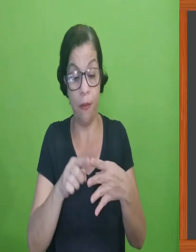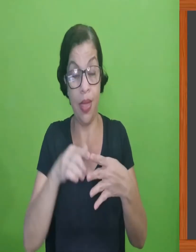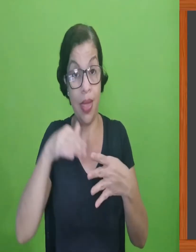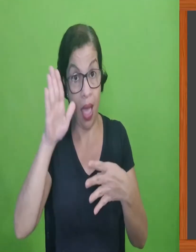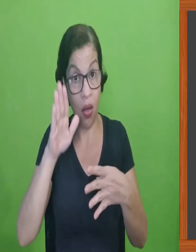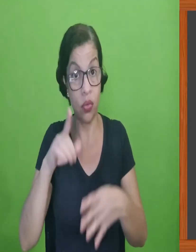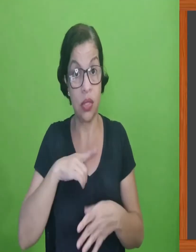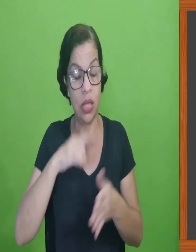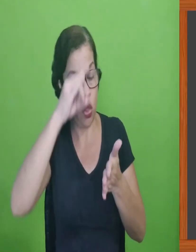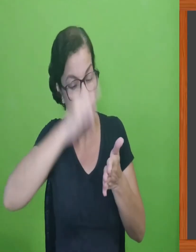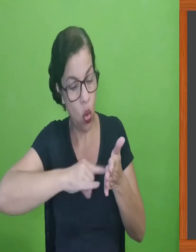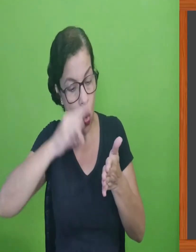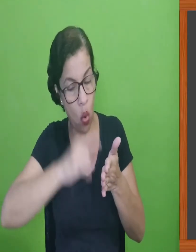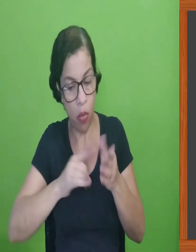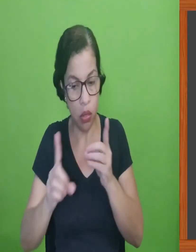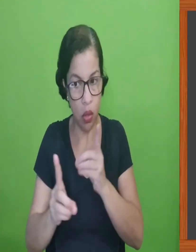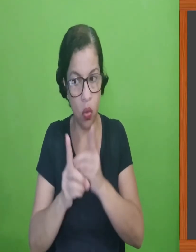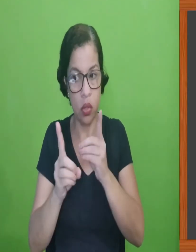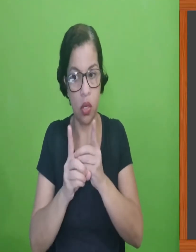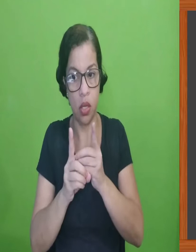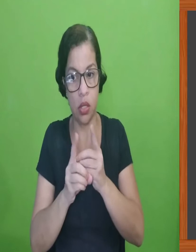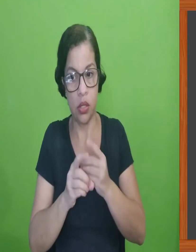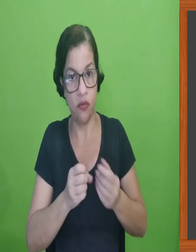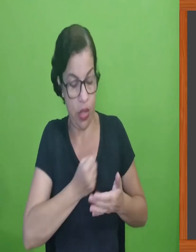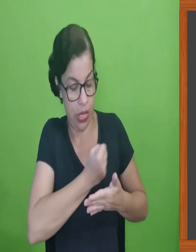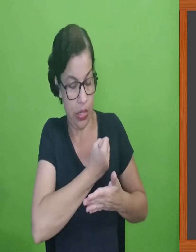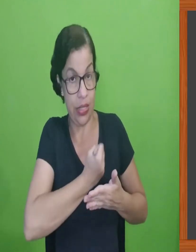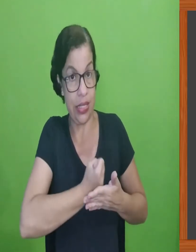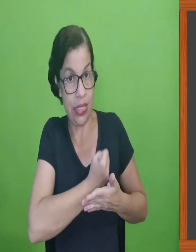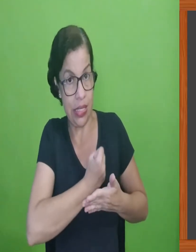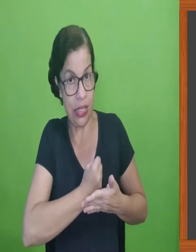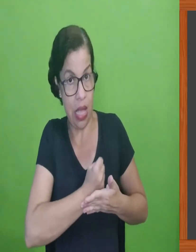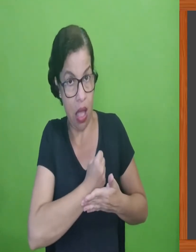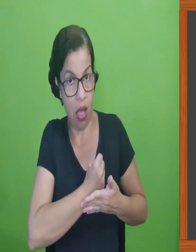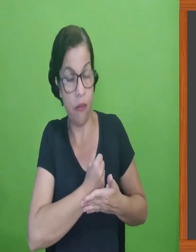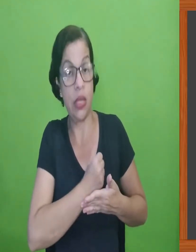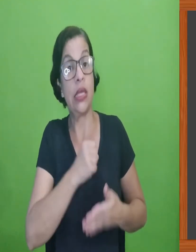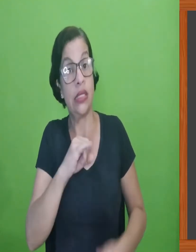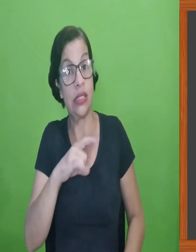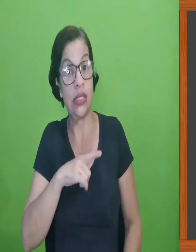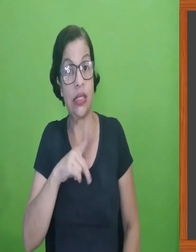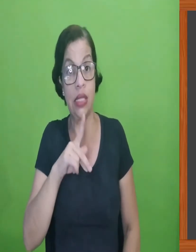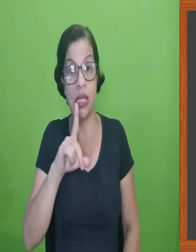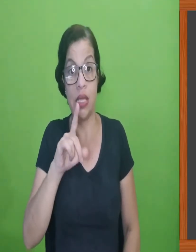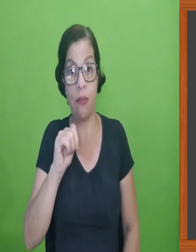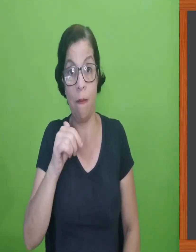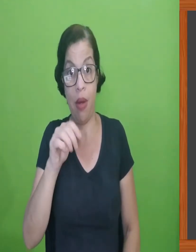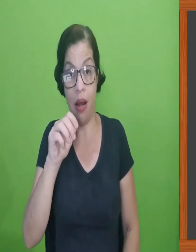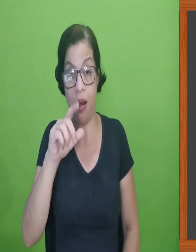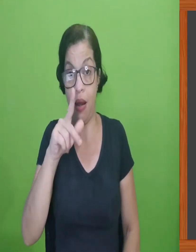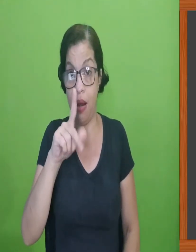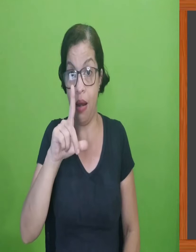documentados por método de diagnóstico como ultrassom de carótidas com presença de placa, índice